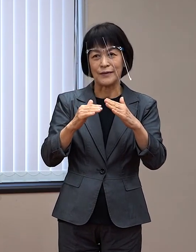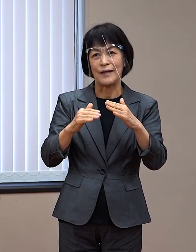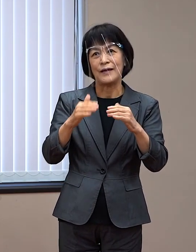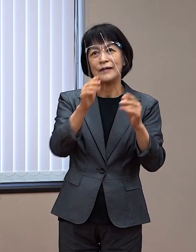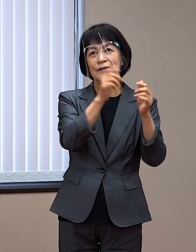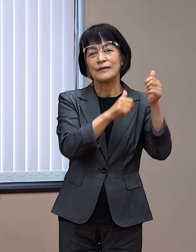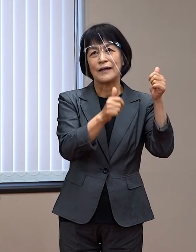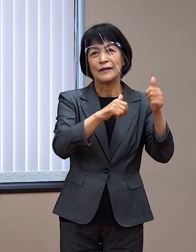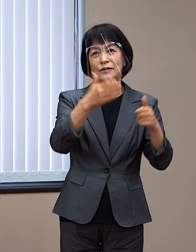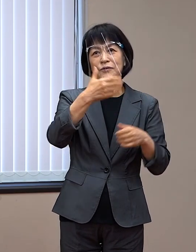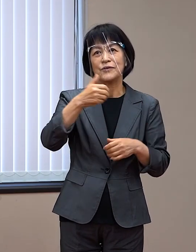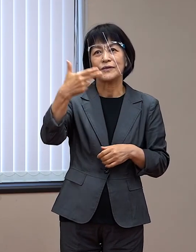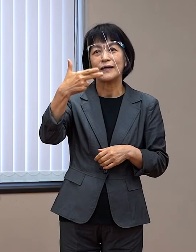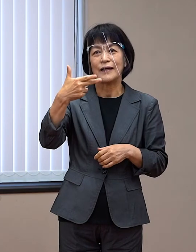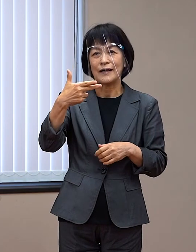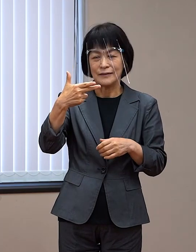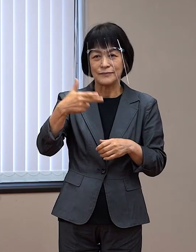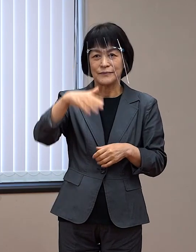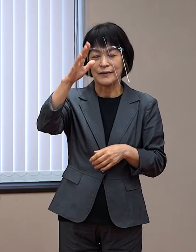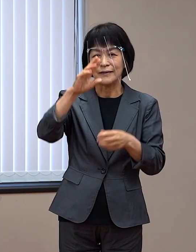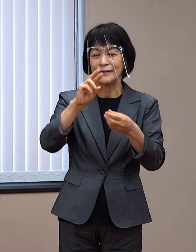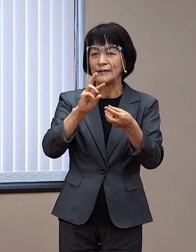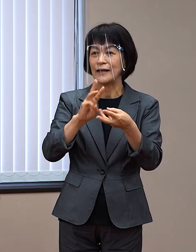回高田城址公園観音会が